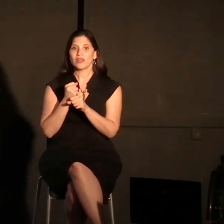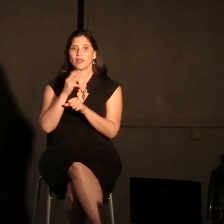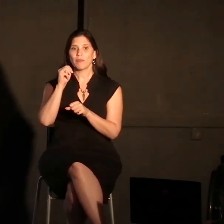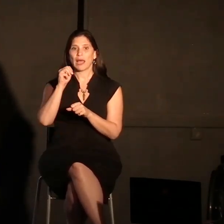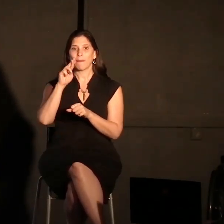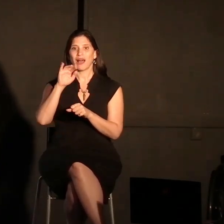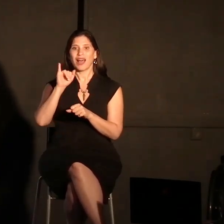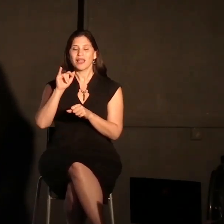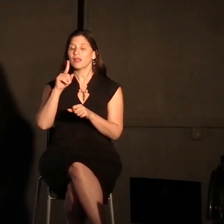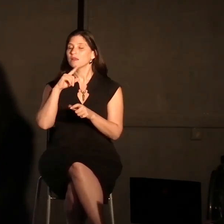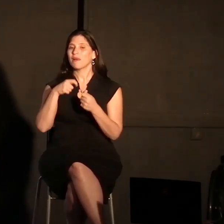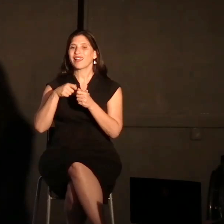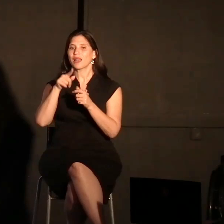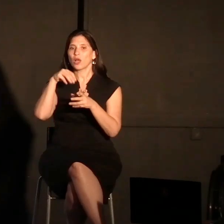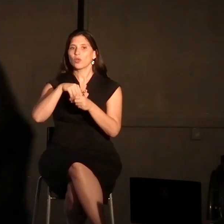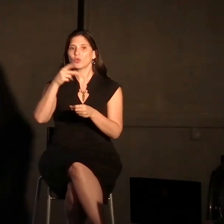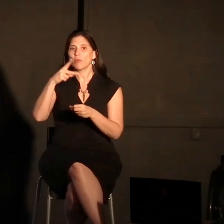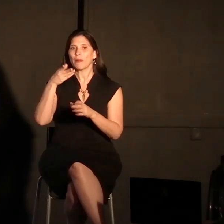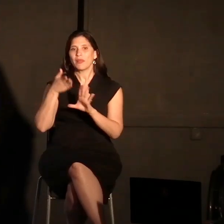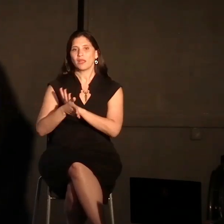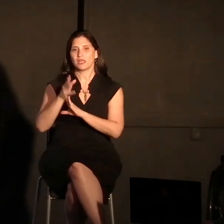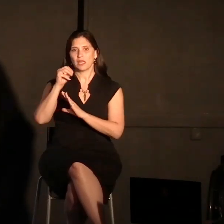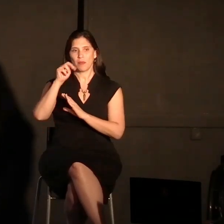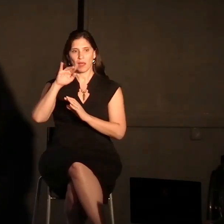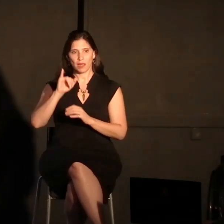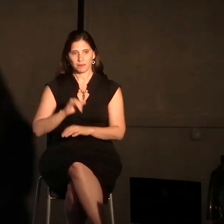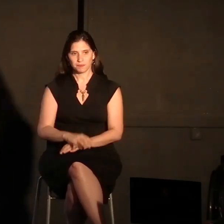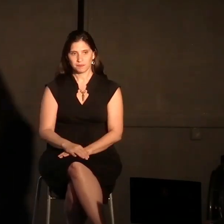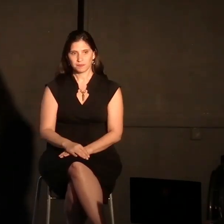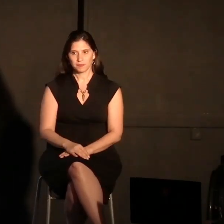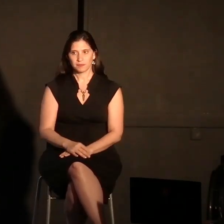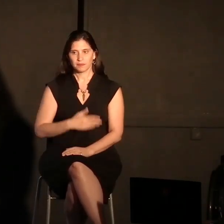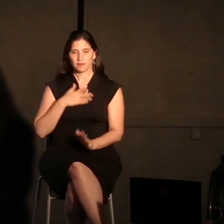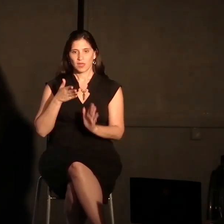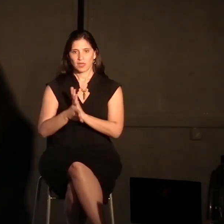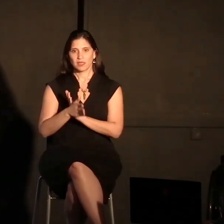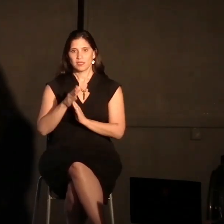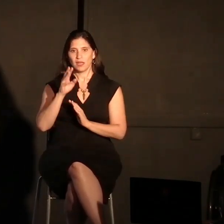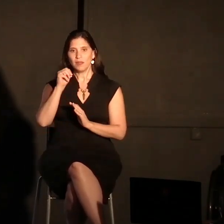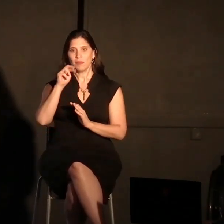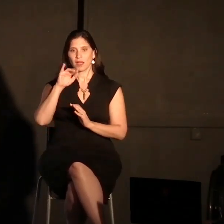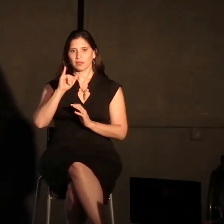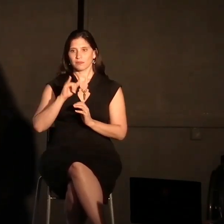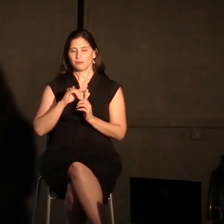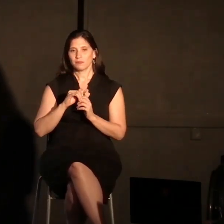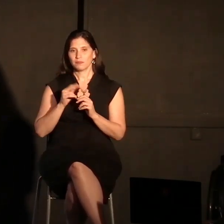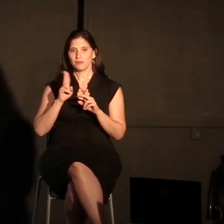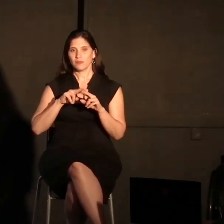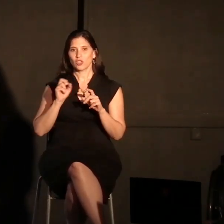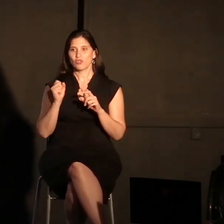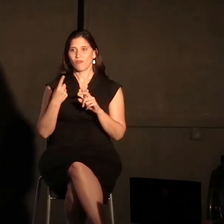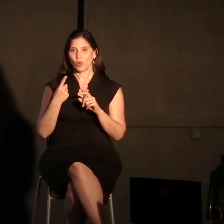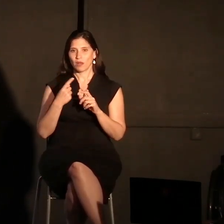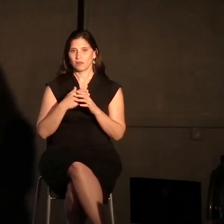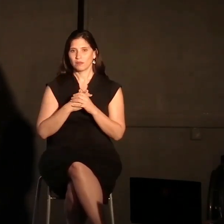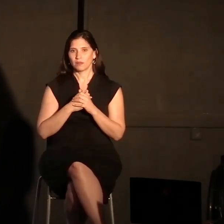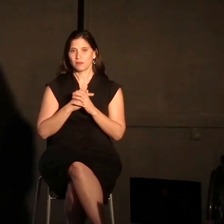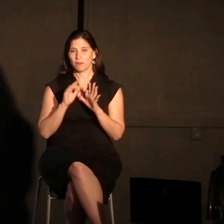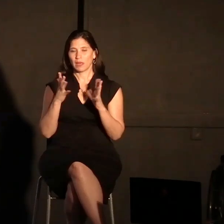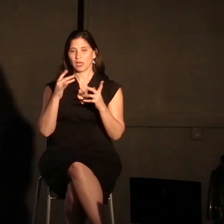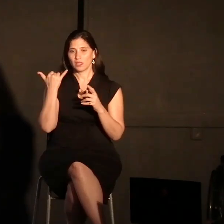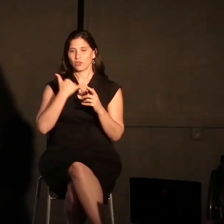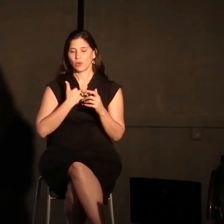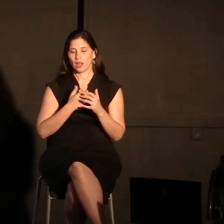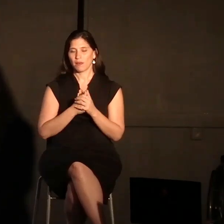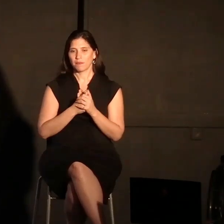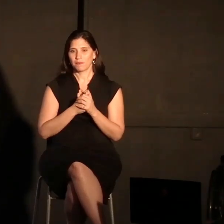ואני מארגנת לך תוך יומיים להיכנס ל mri נכנסתי ל mri אחרי שבוע בער